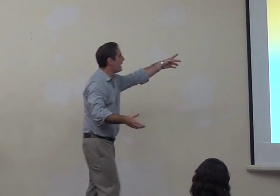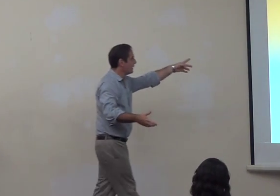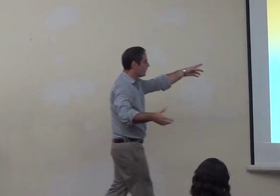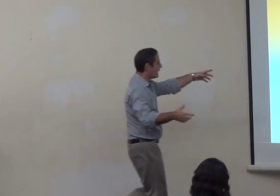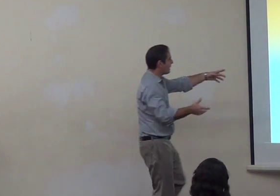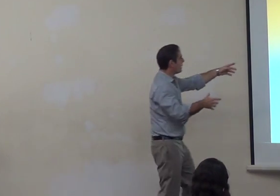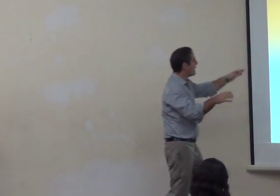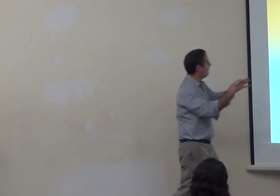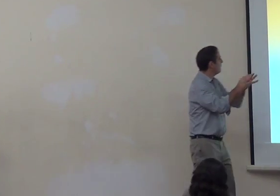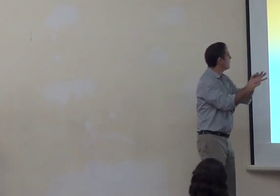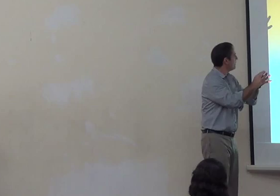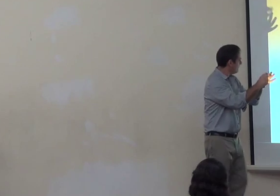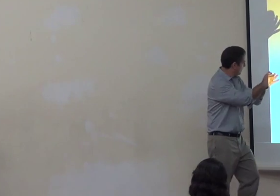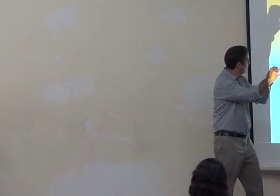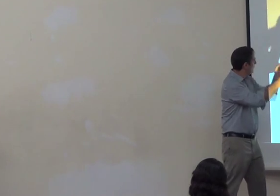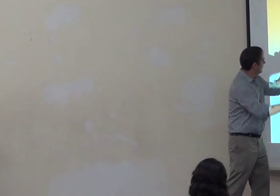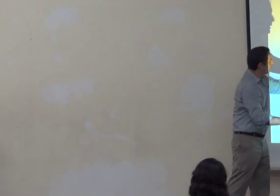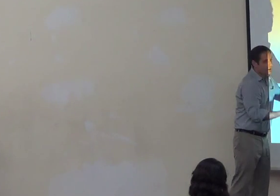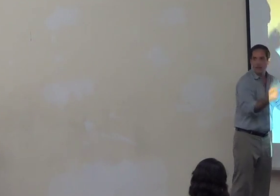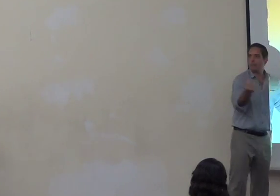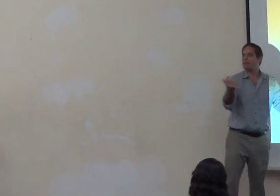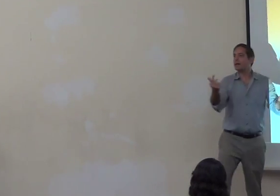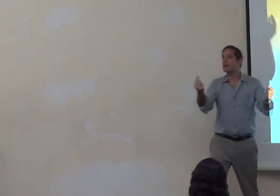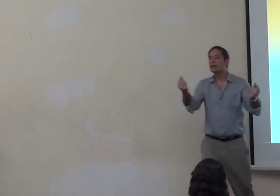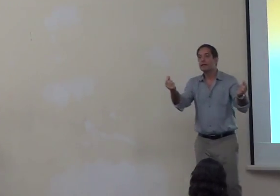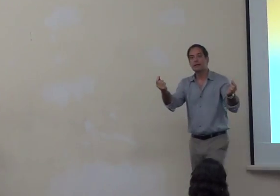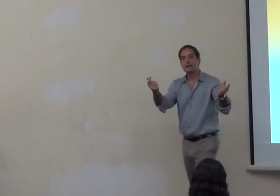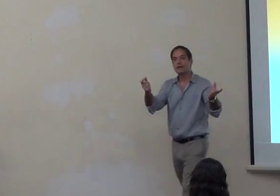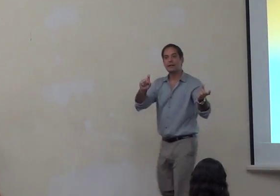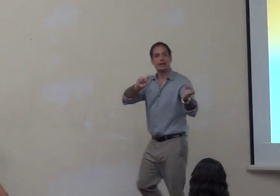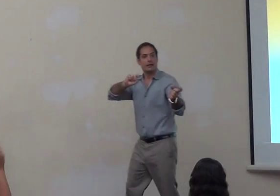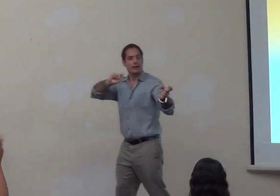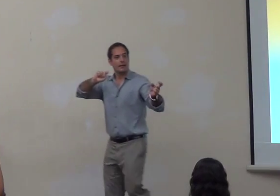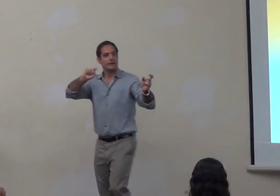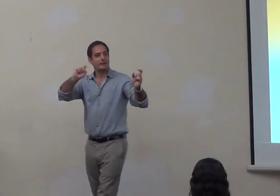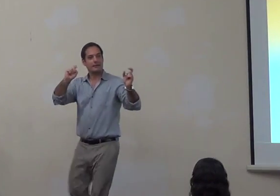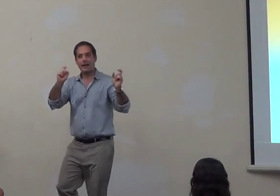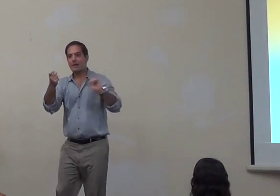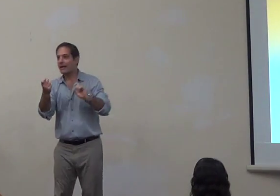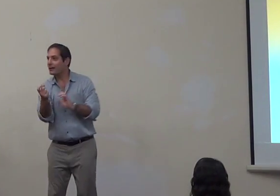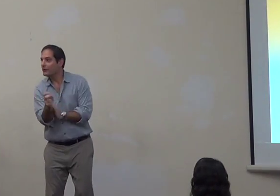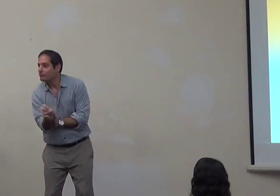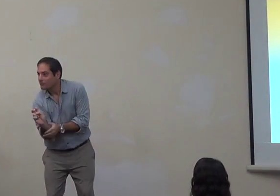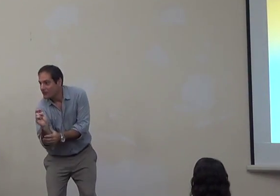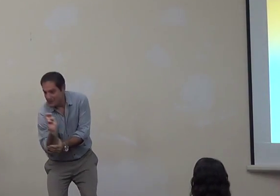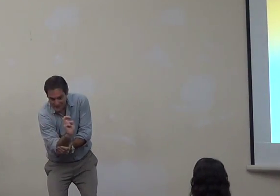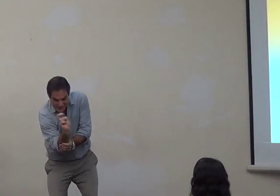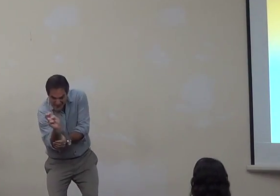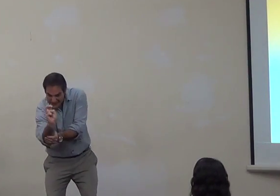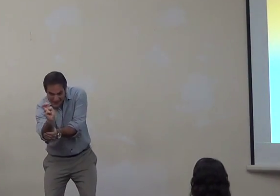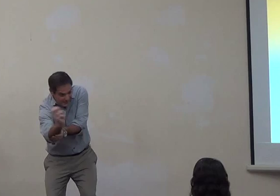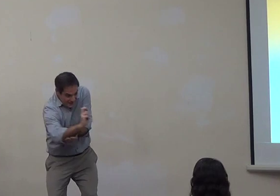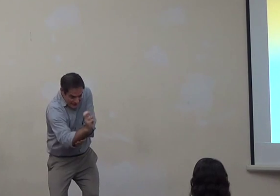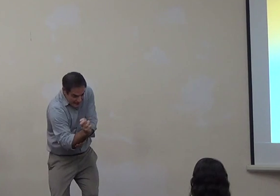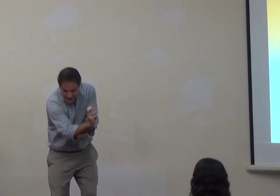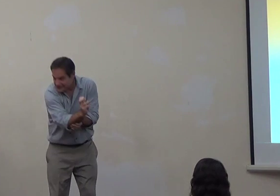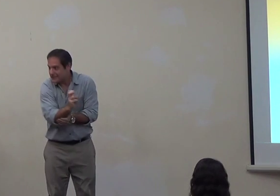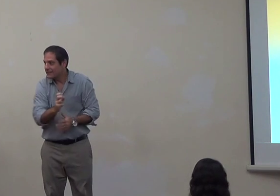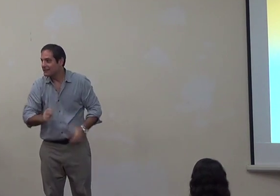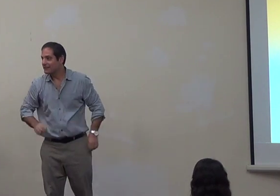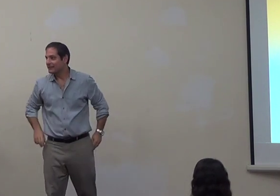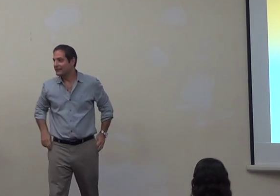esto? Con esa. ¿Qué pasa? ¿Se cambia en qué?